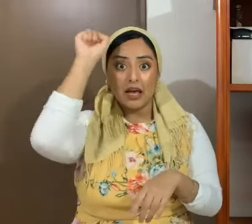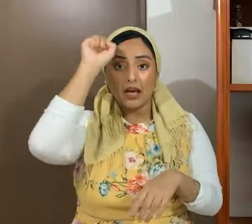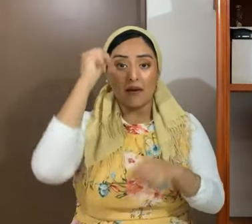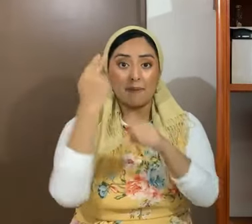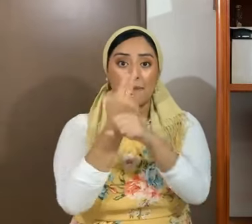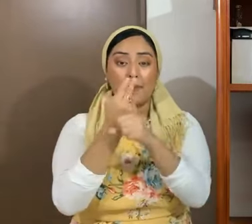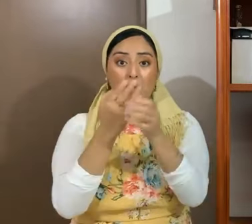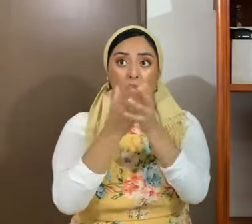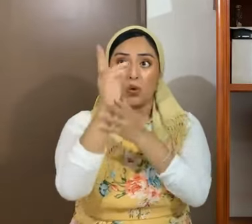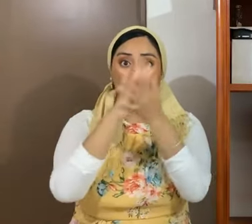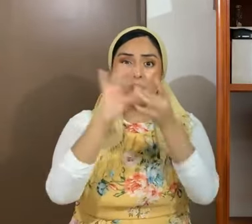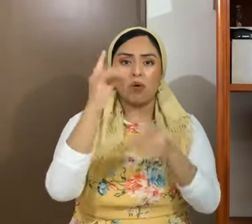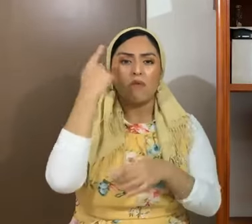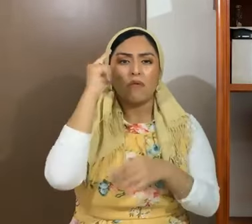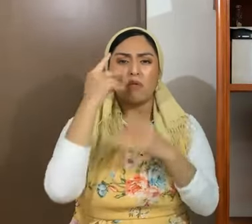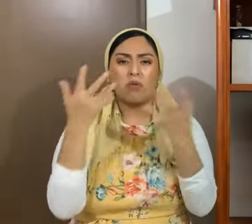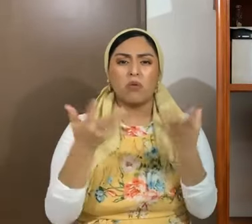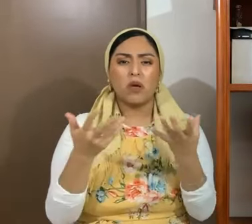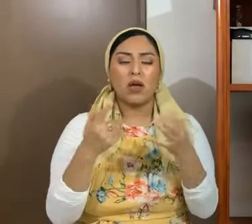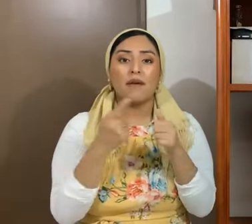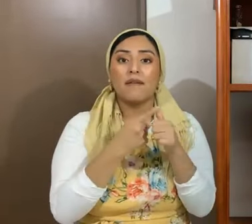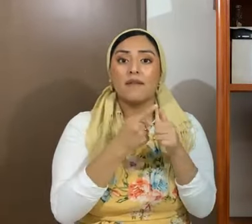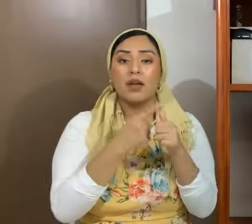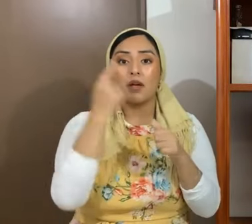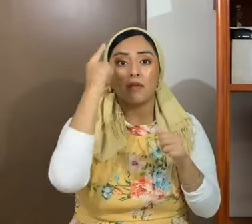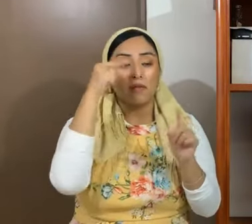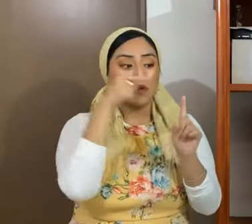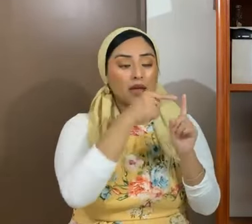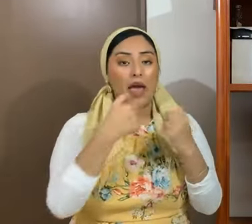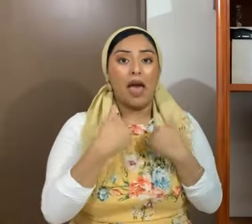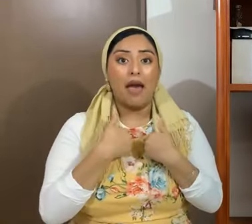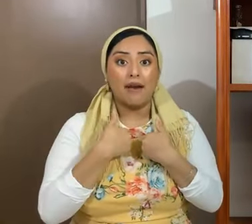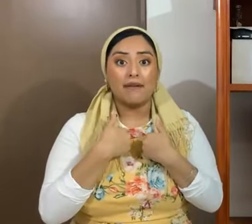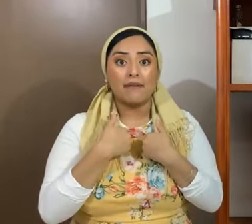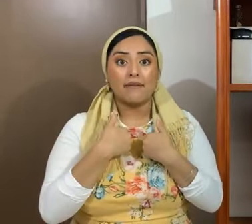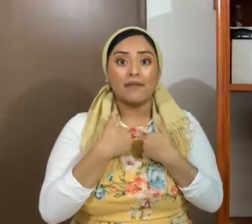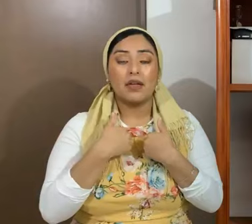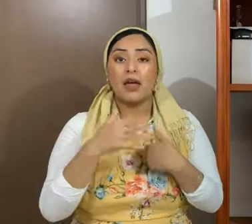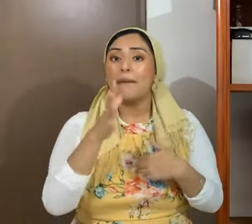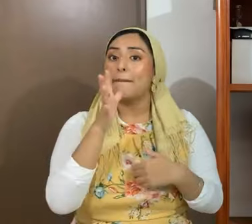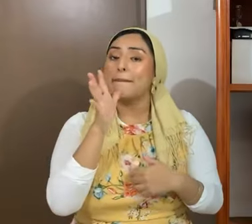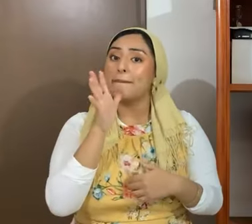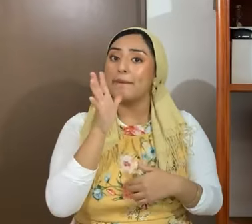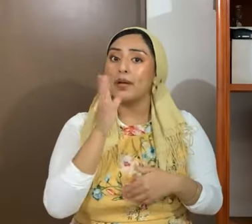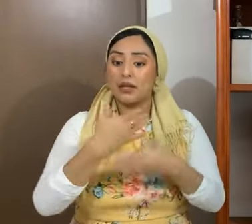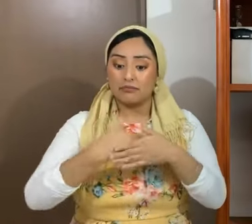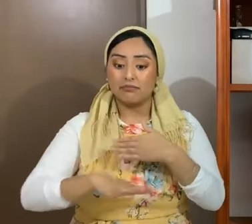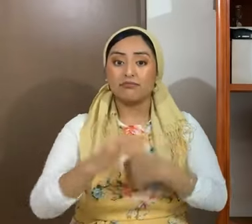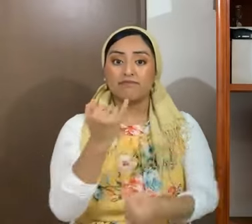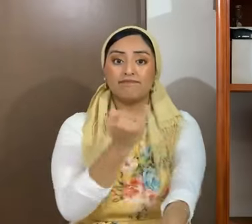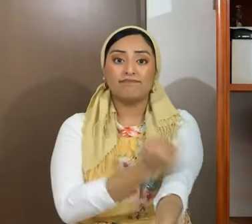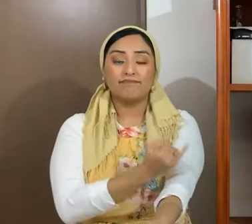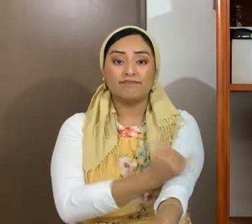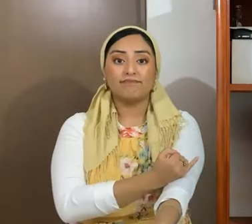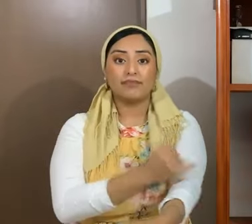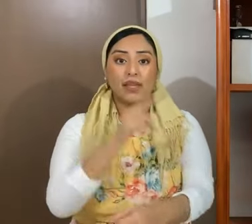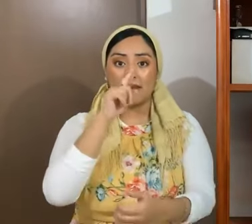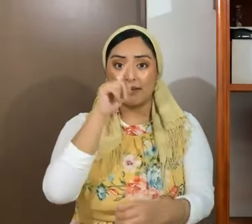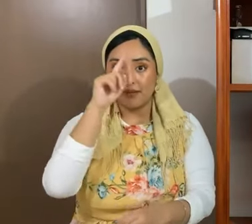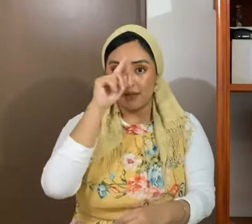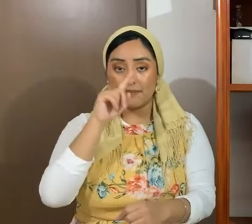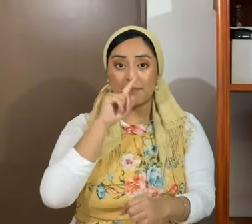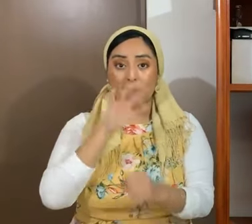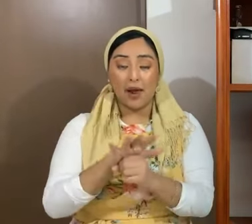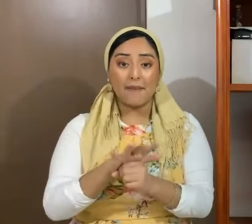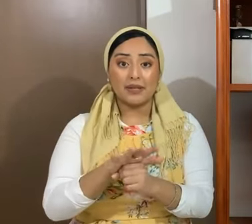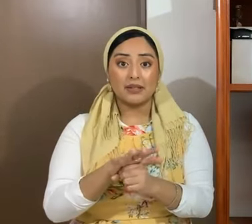fue usada por el Eterno. ¿Para qué? En primer lugar, para que ella tuviera como madre a su hijo, al hijo de la promesa.